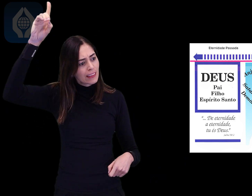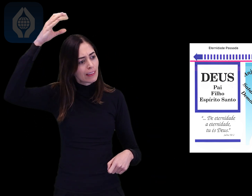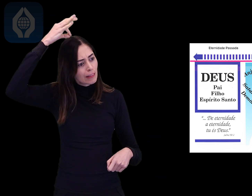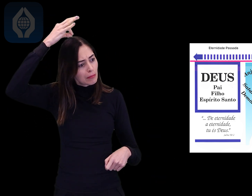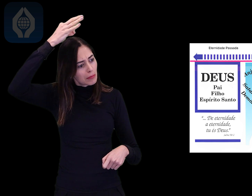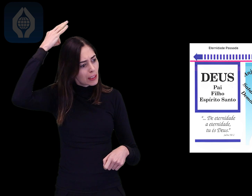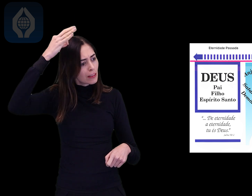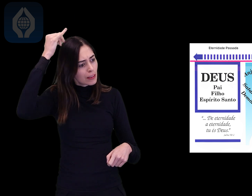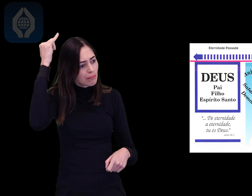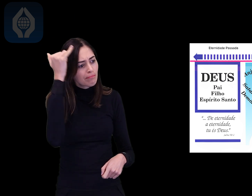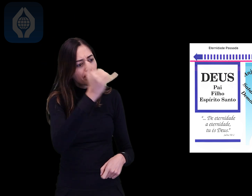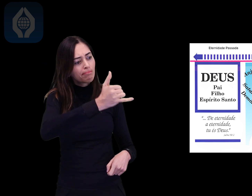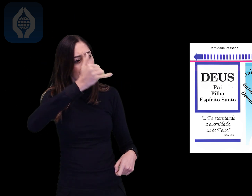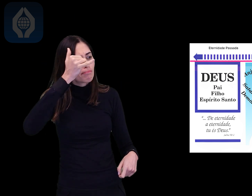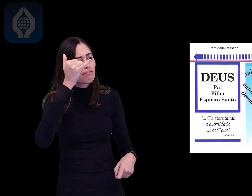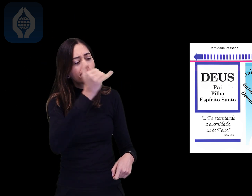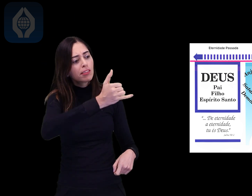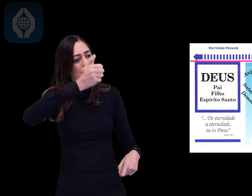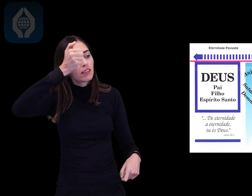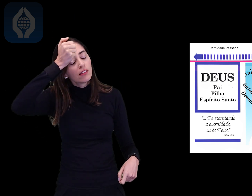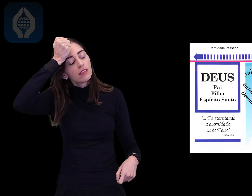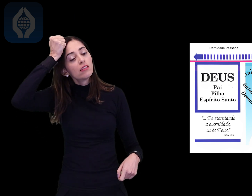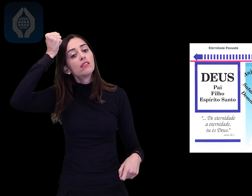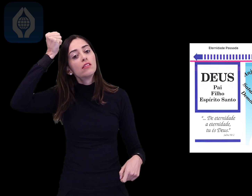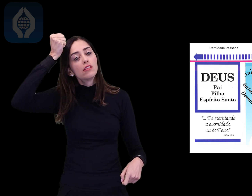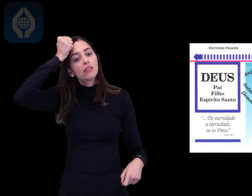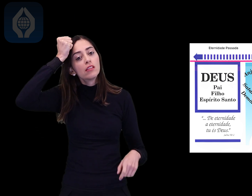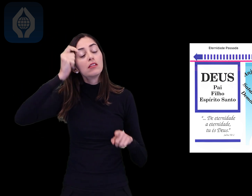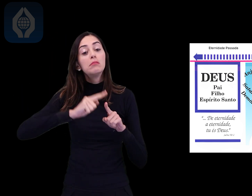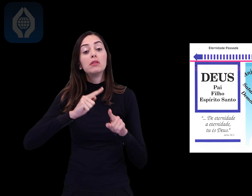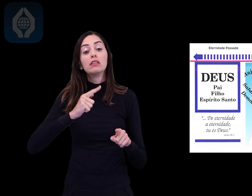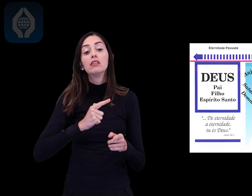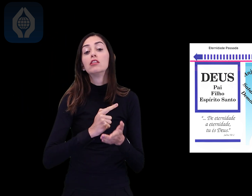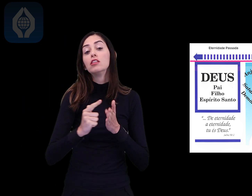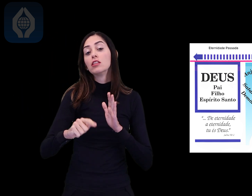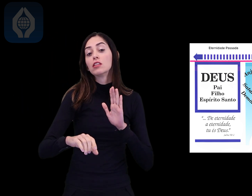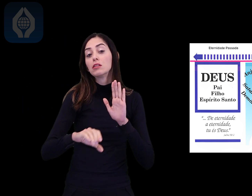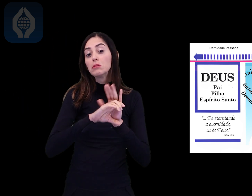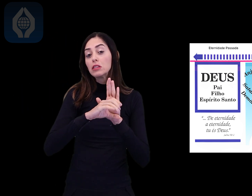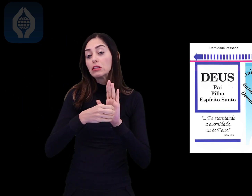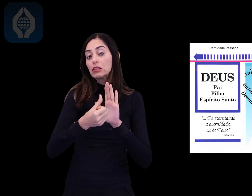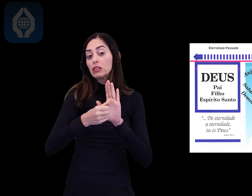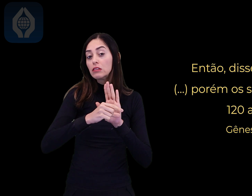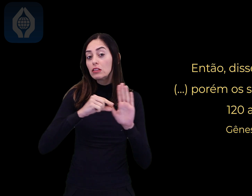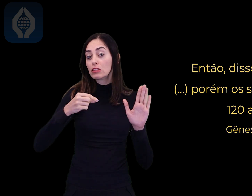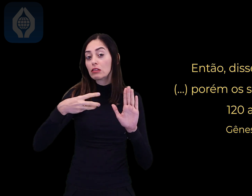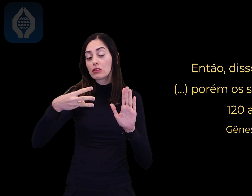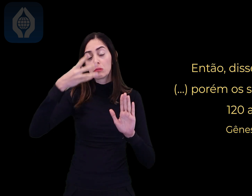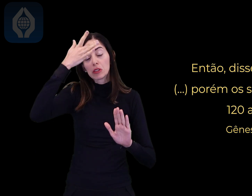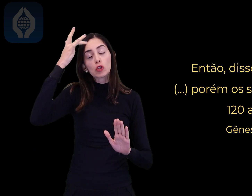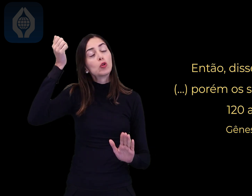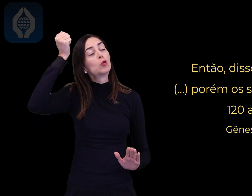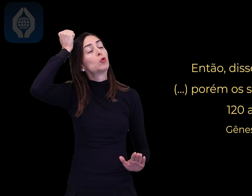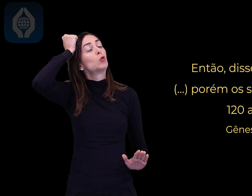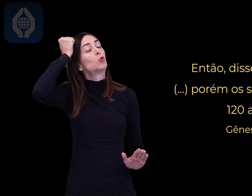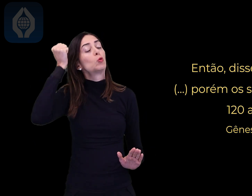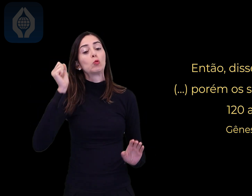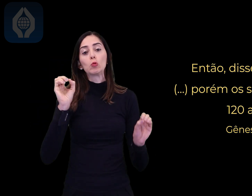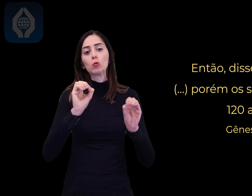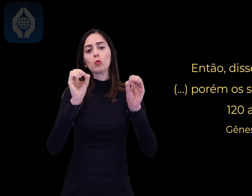que se arrependessem, mas não o fizeram. Gênesis 6:3. Deus os advertiu de que não